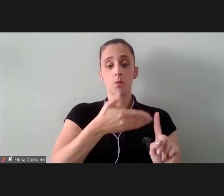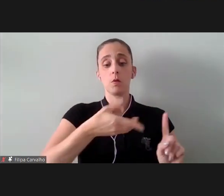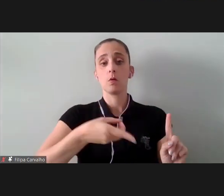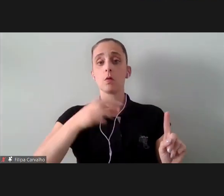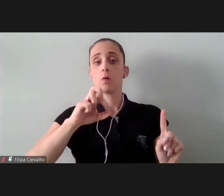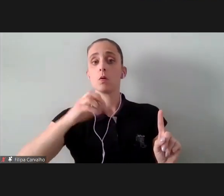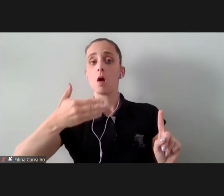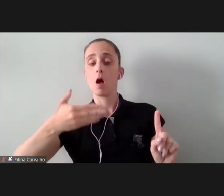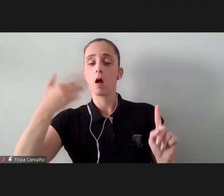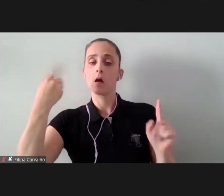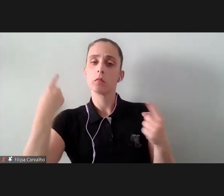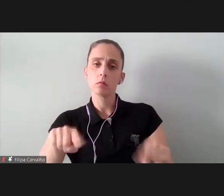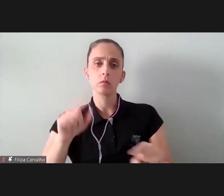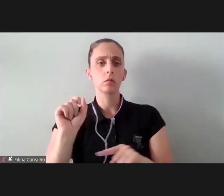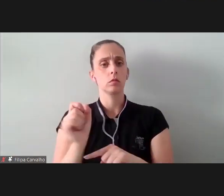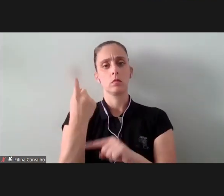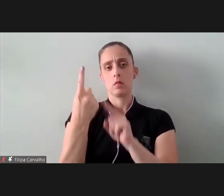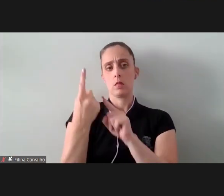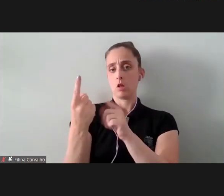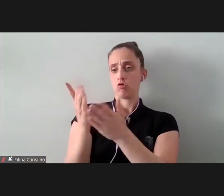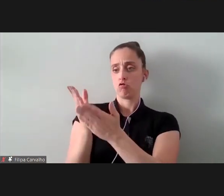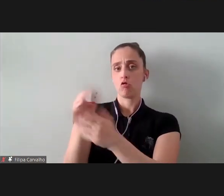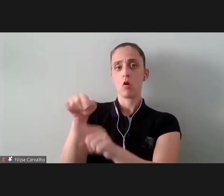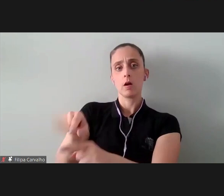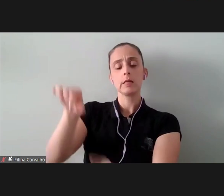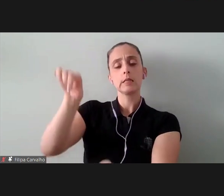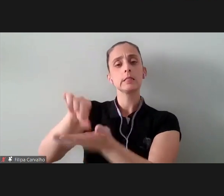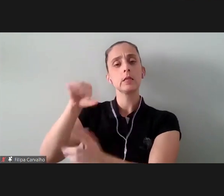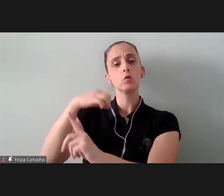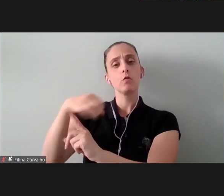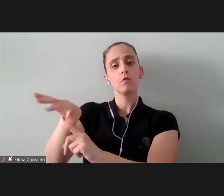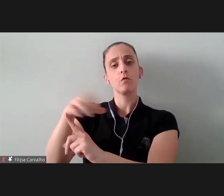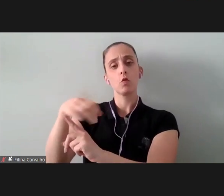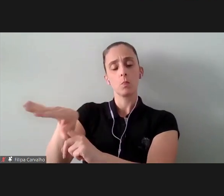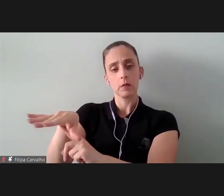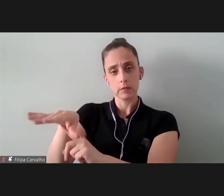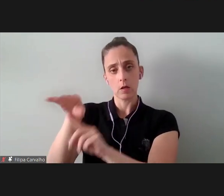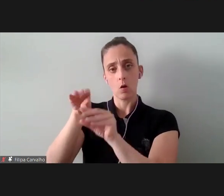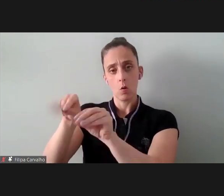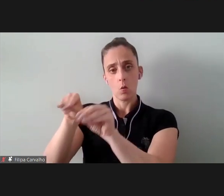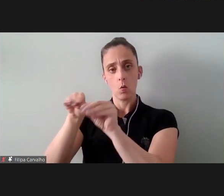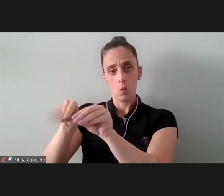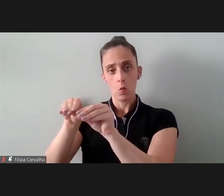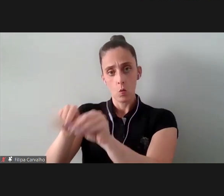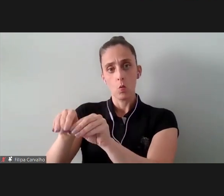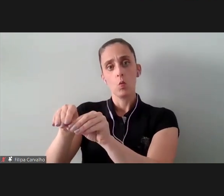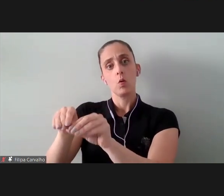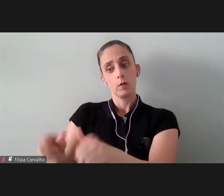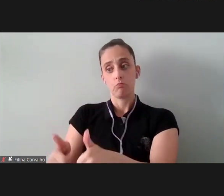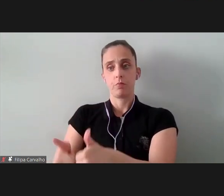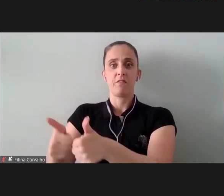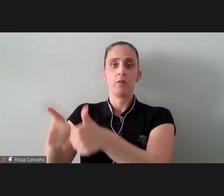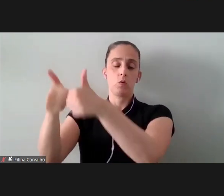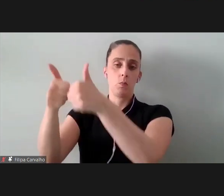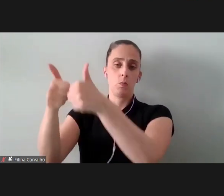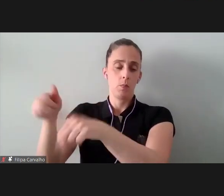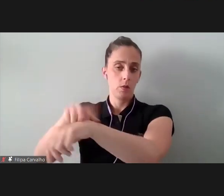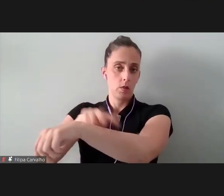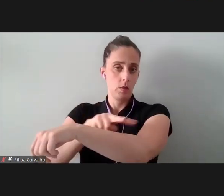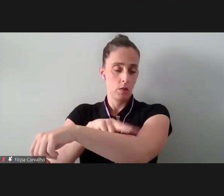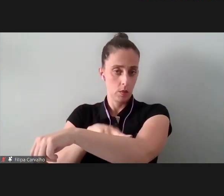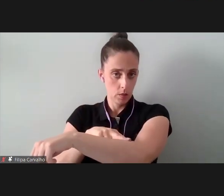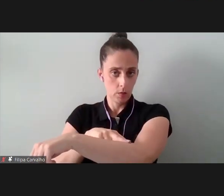1981 tínhamos uma primeira escola que era o Centro de Formação e Aperfeiçoamento Administrativo, que é o